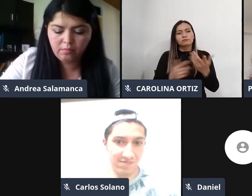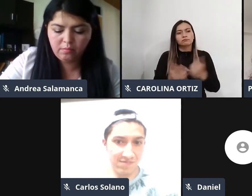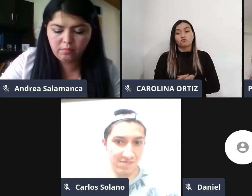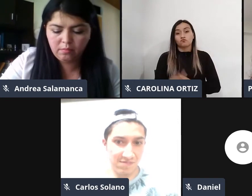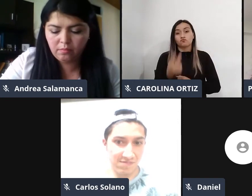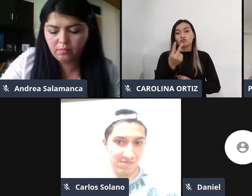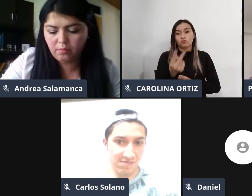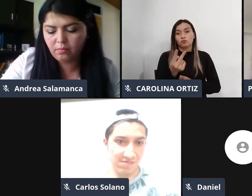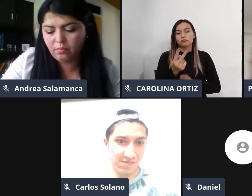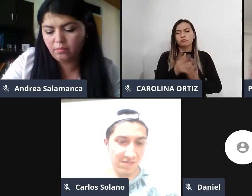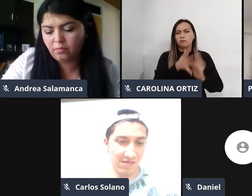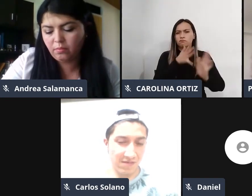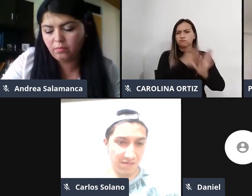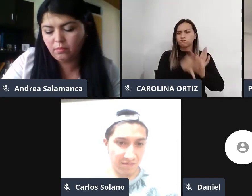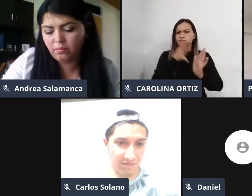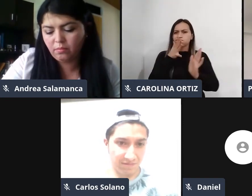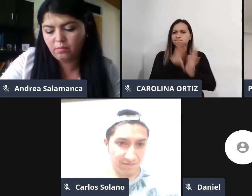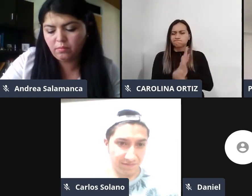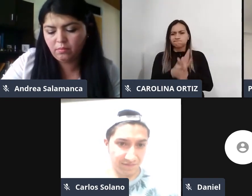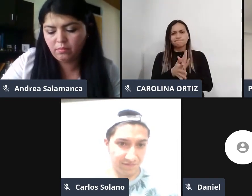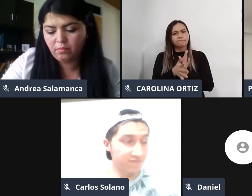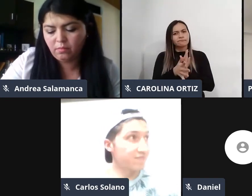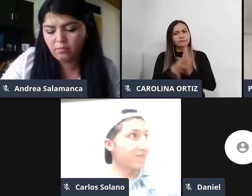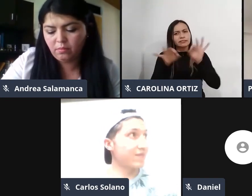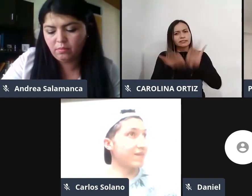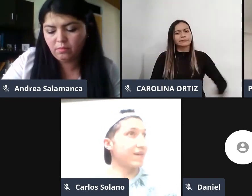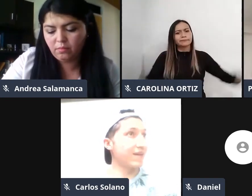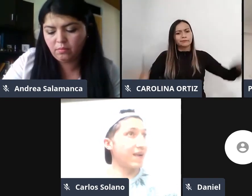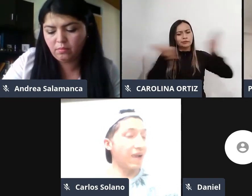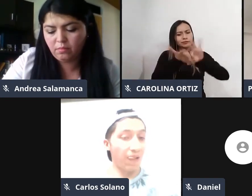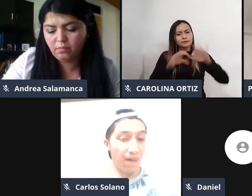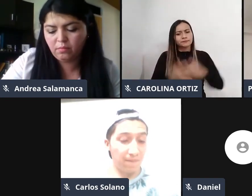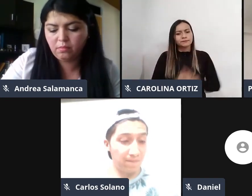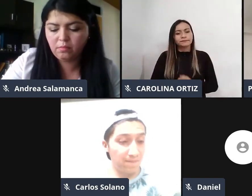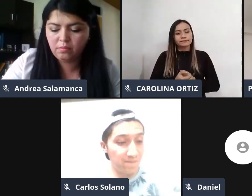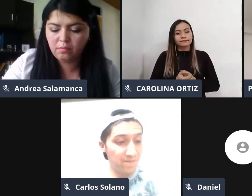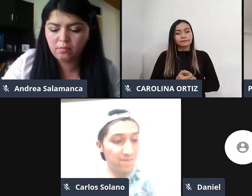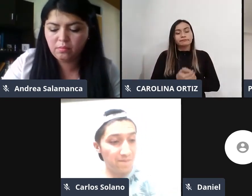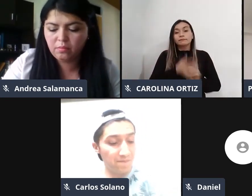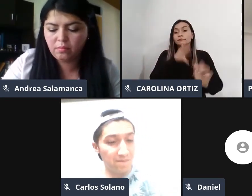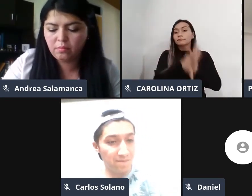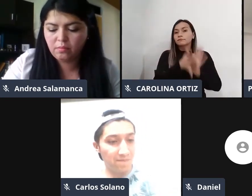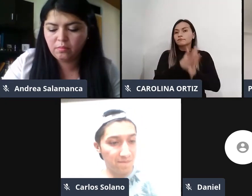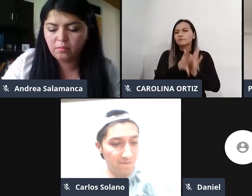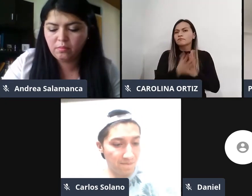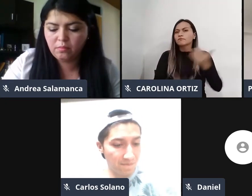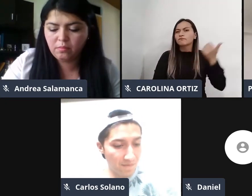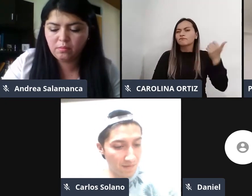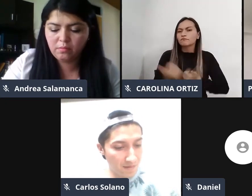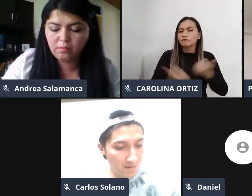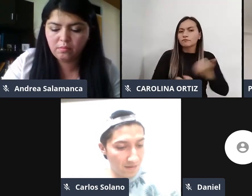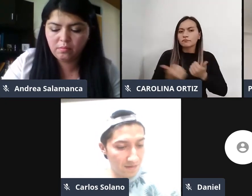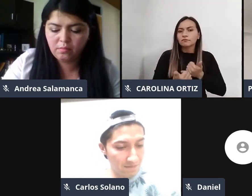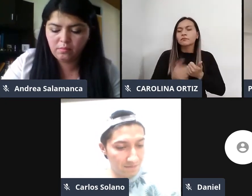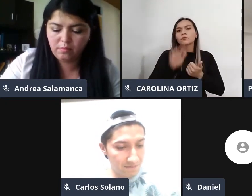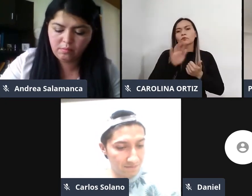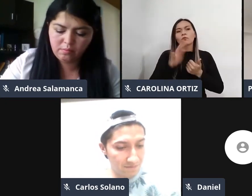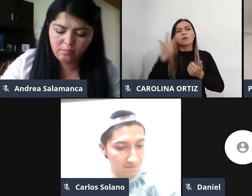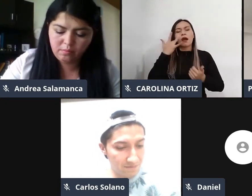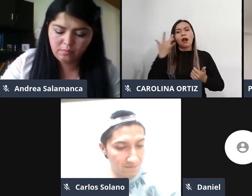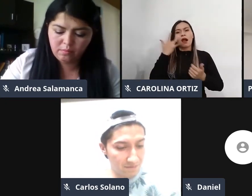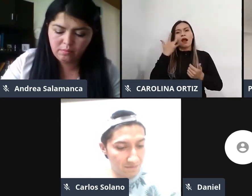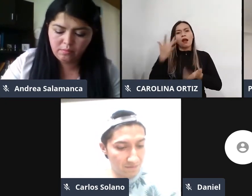está entregando dos narrativas: la narrativa de la higienización y la